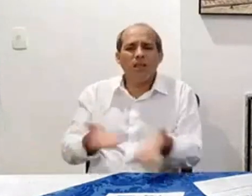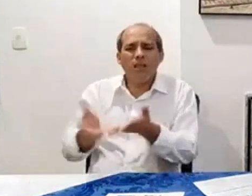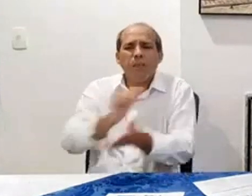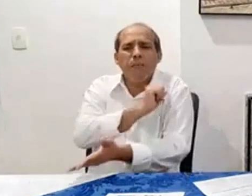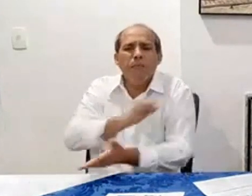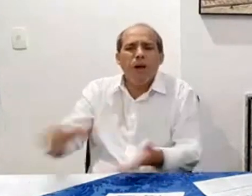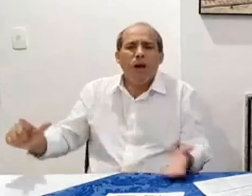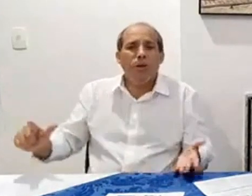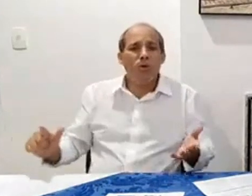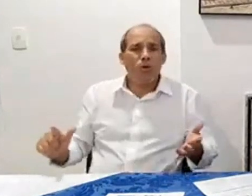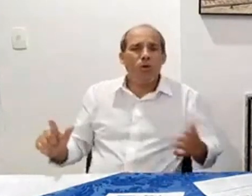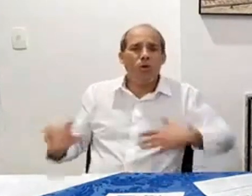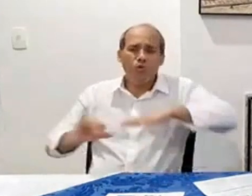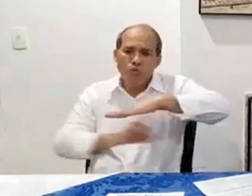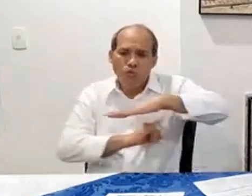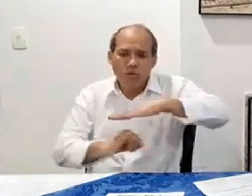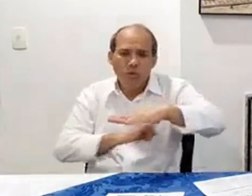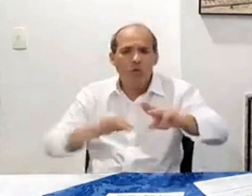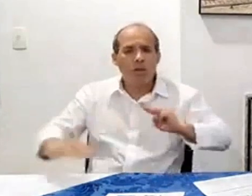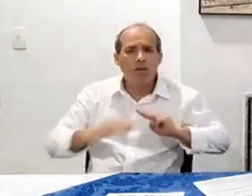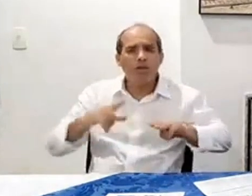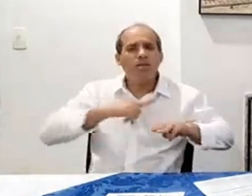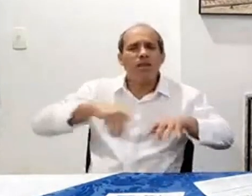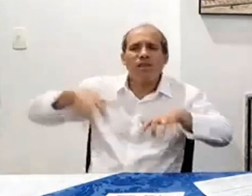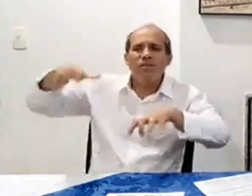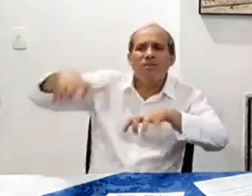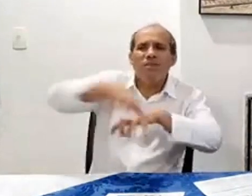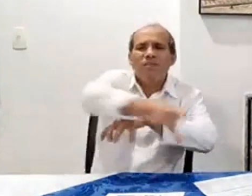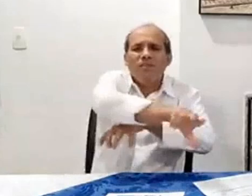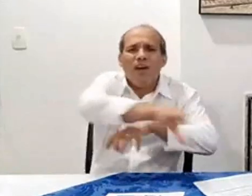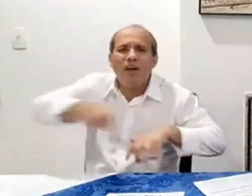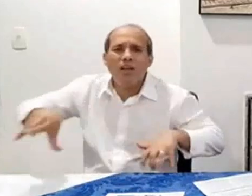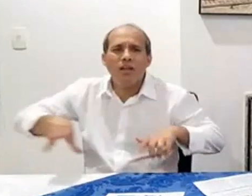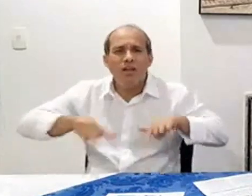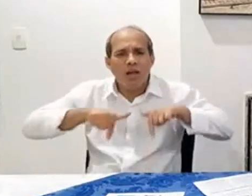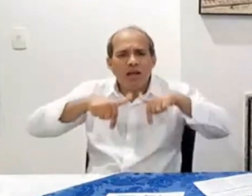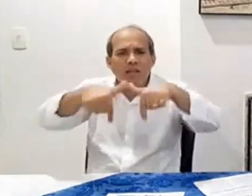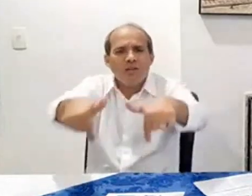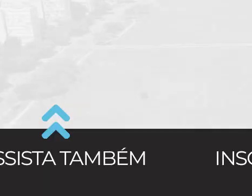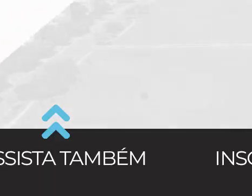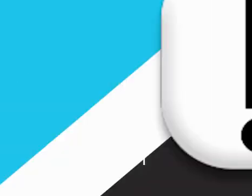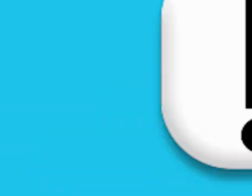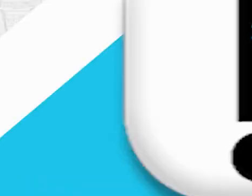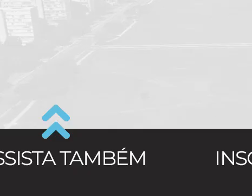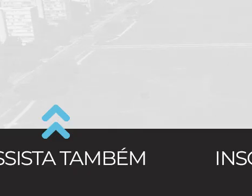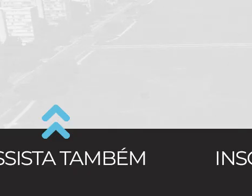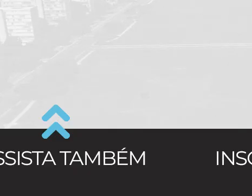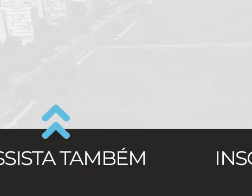instituição que presta, em várias áreas, excelente serviço ao Brasil.